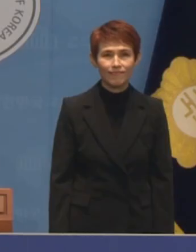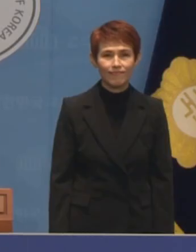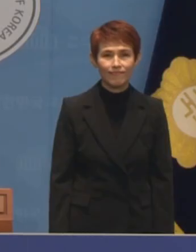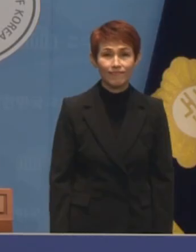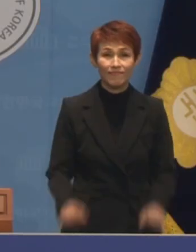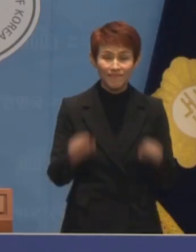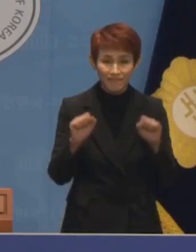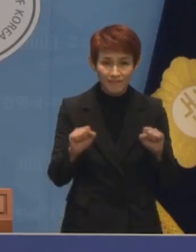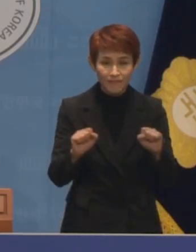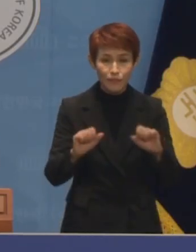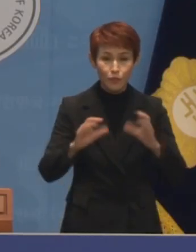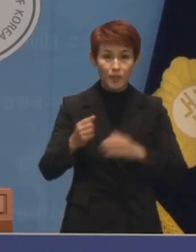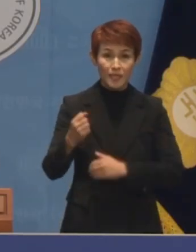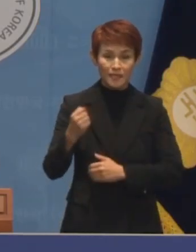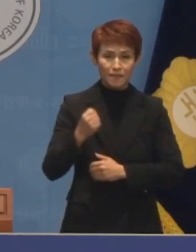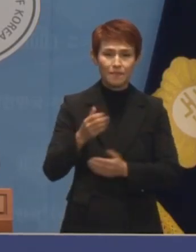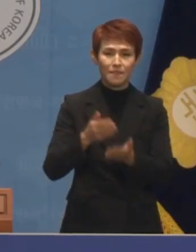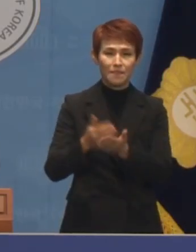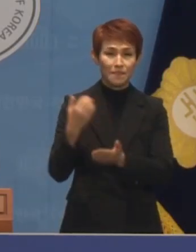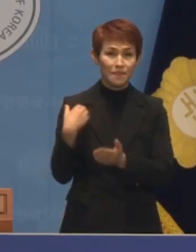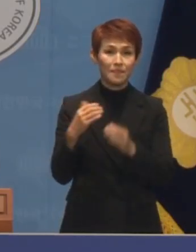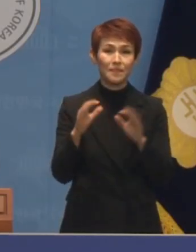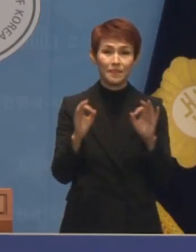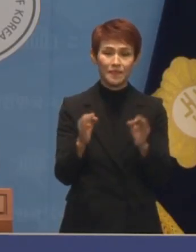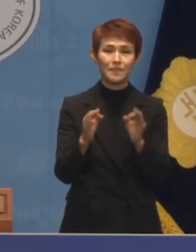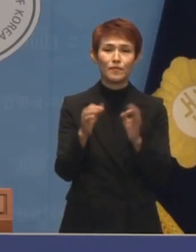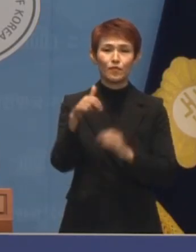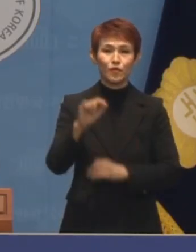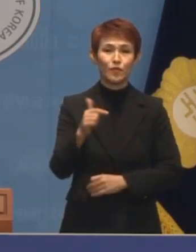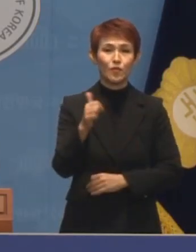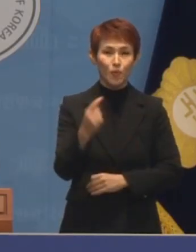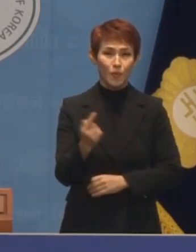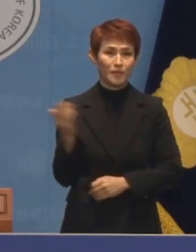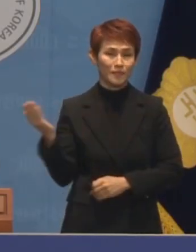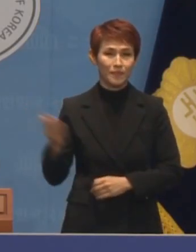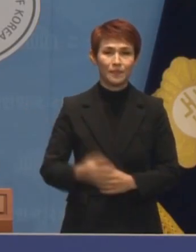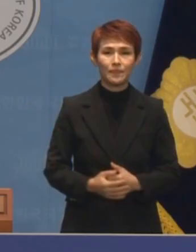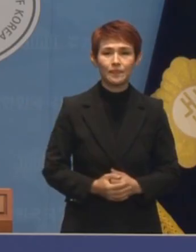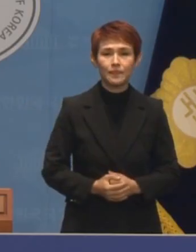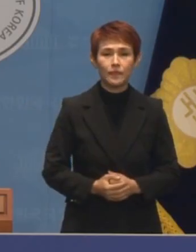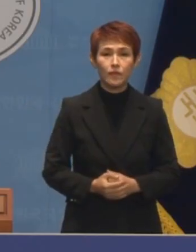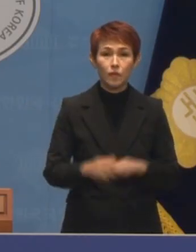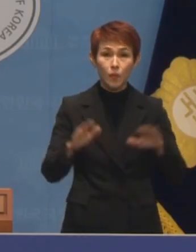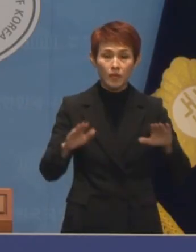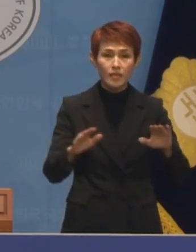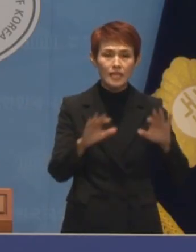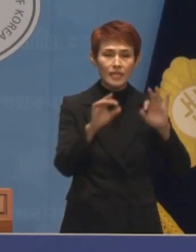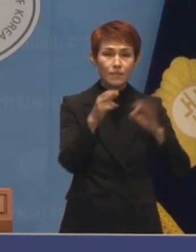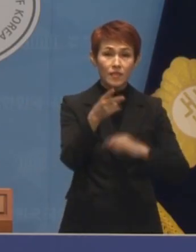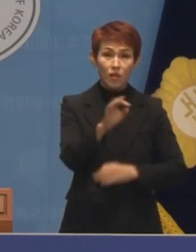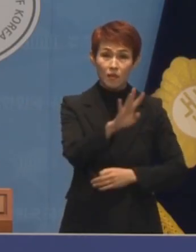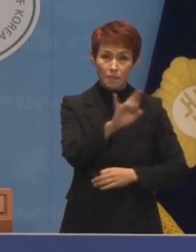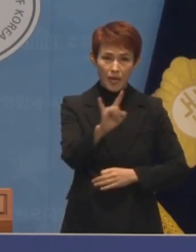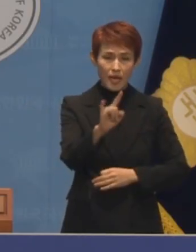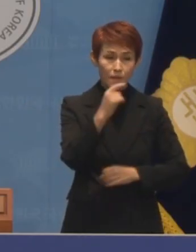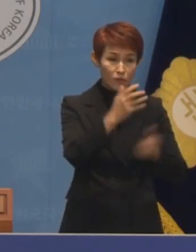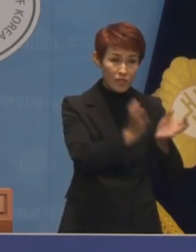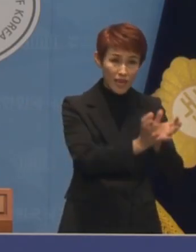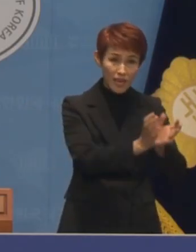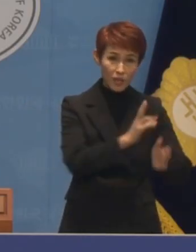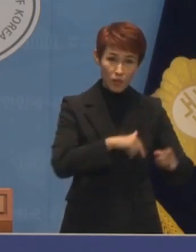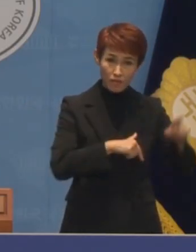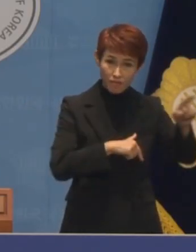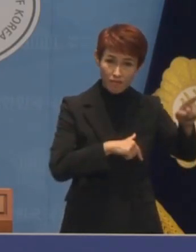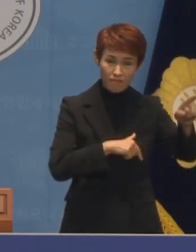예, 국민의힘 대변인 김준호입니다. 오늘 더불어민주당 김영배 의원이 지금 하고